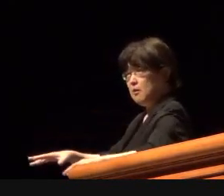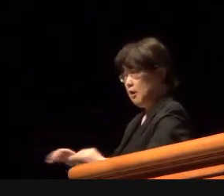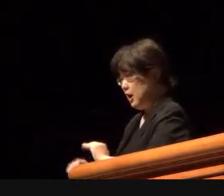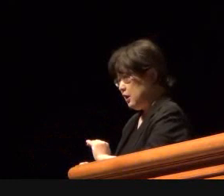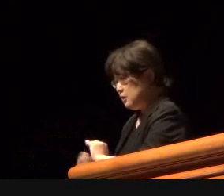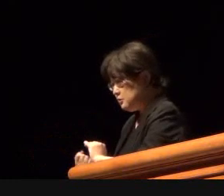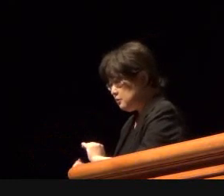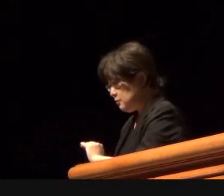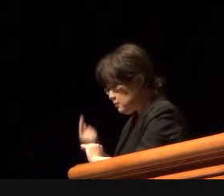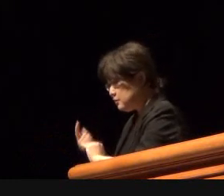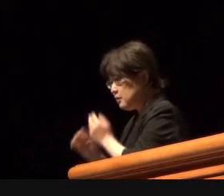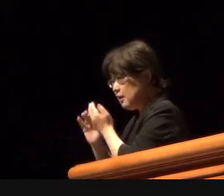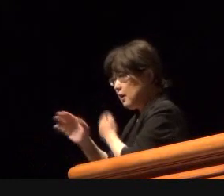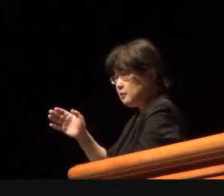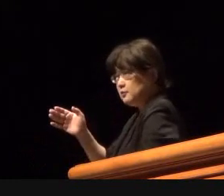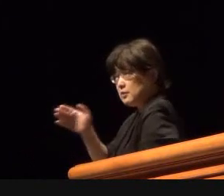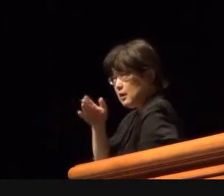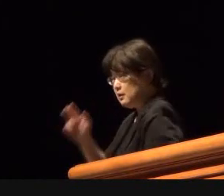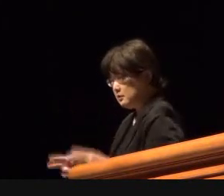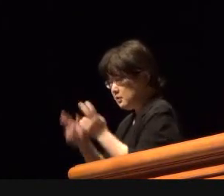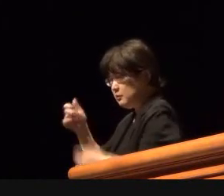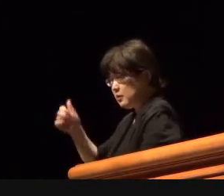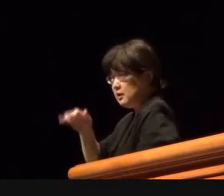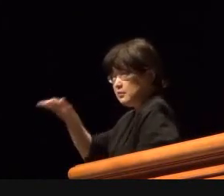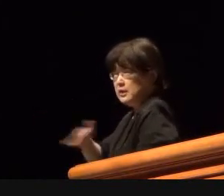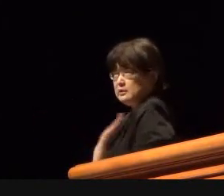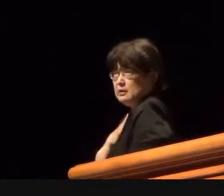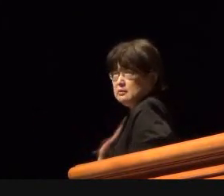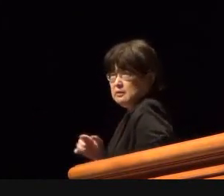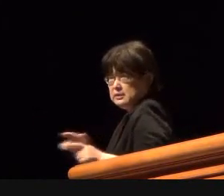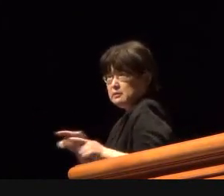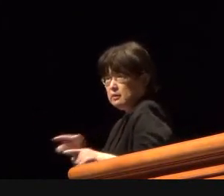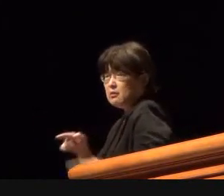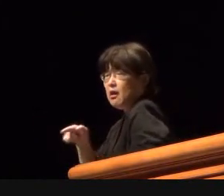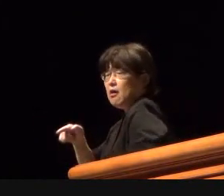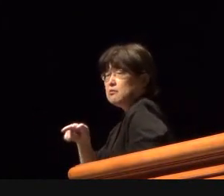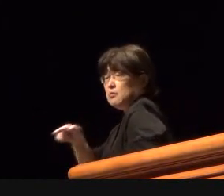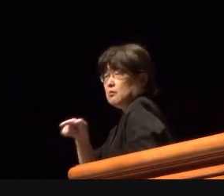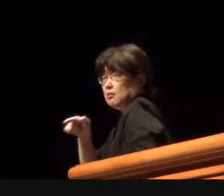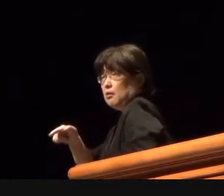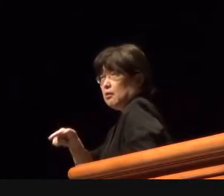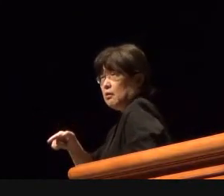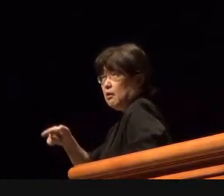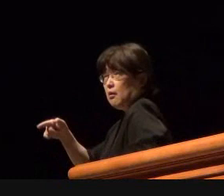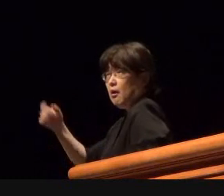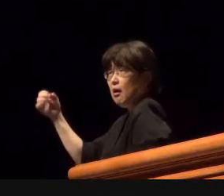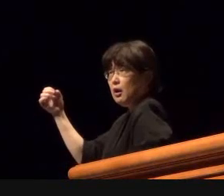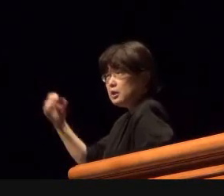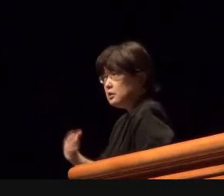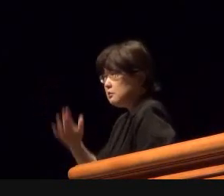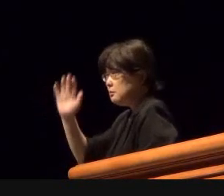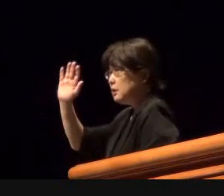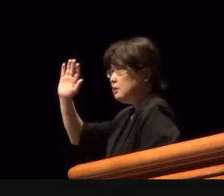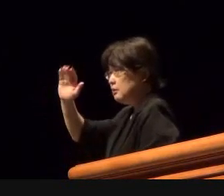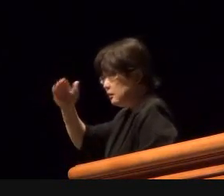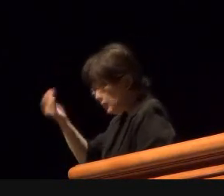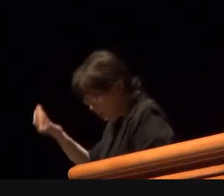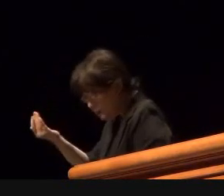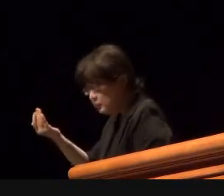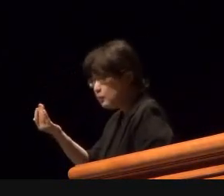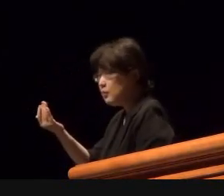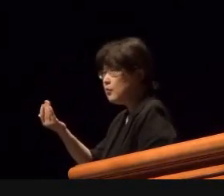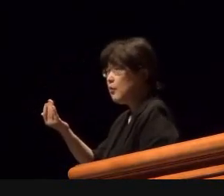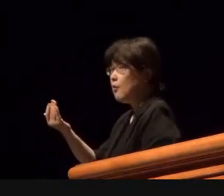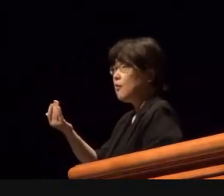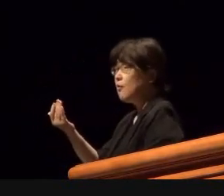ある専門家の方々は皆さんそれを指摘してきた。にもかかわらず